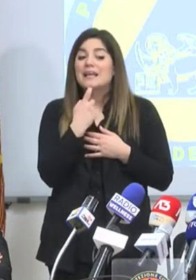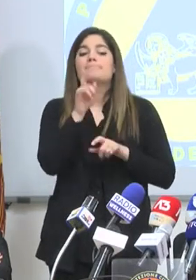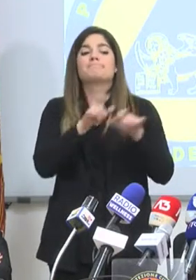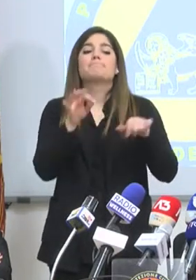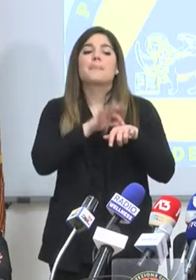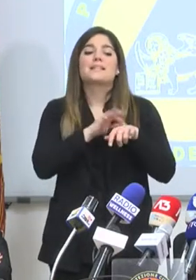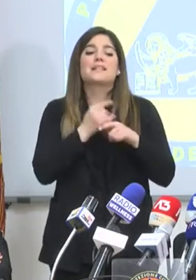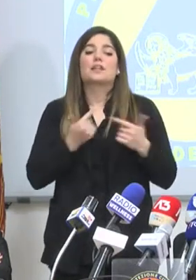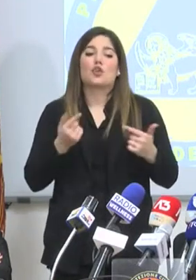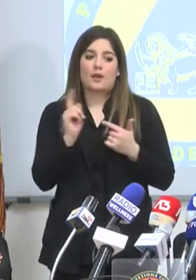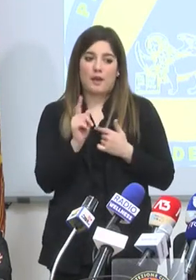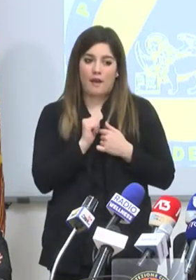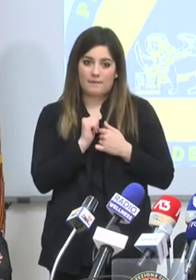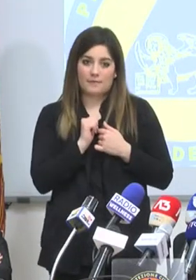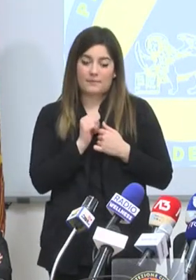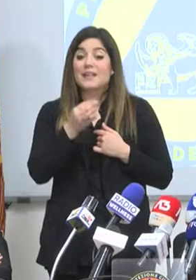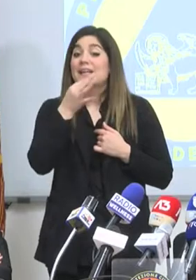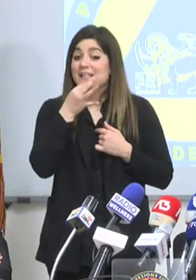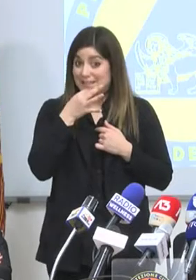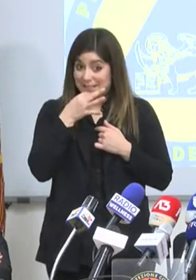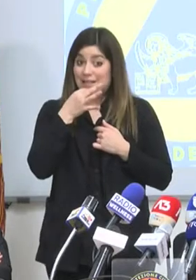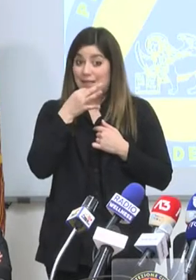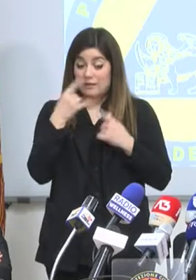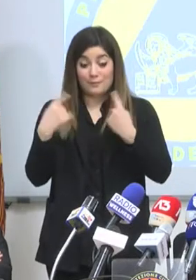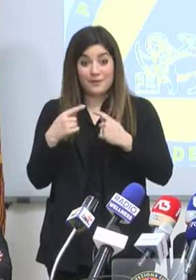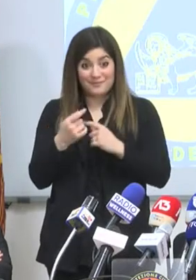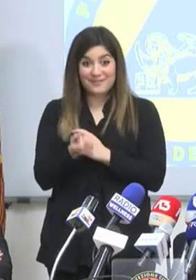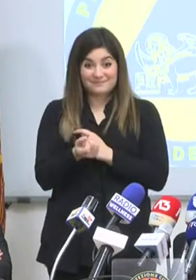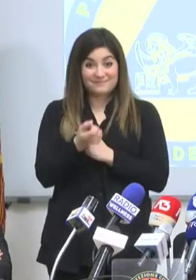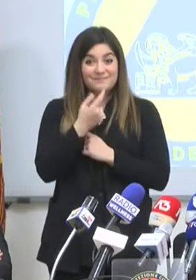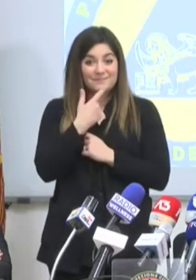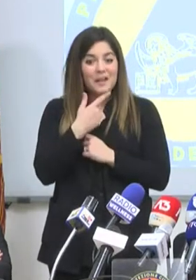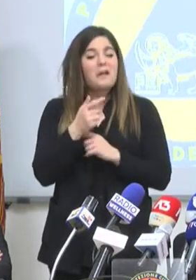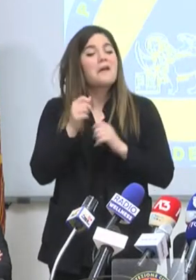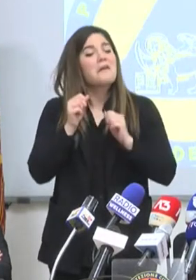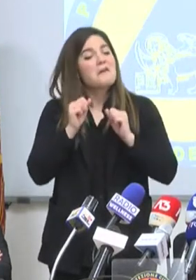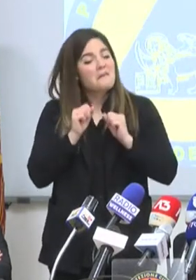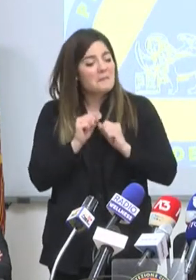gravi, quindi potrebbero trovare applicazione nei pazienti a domicilio.